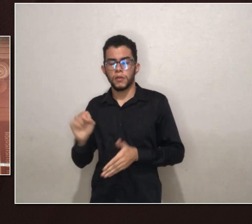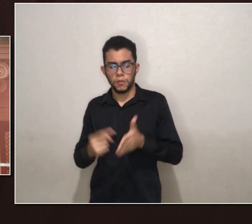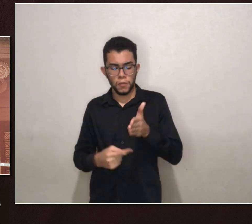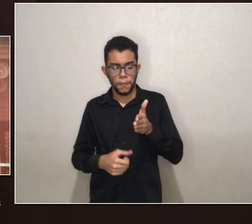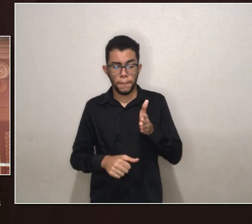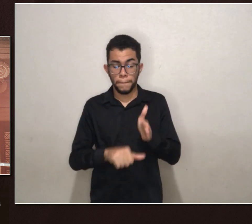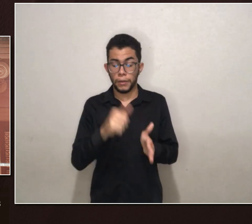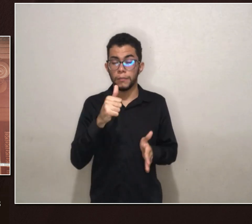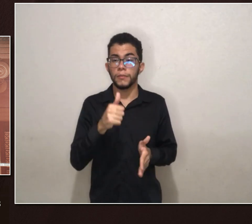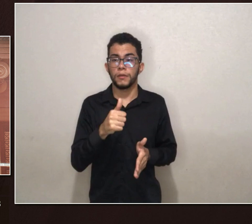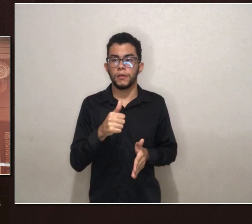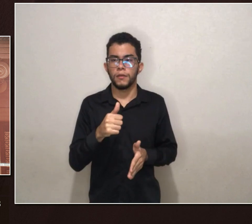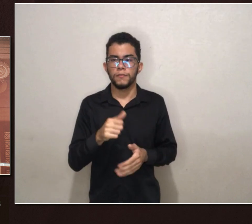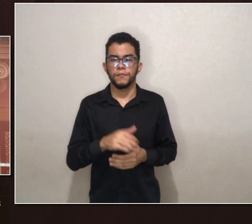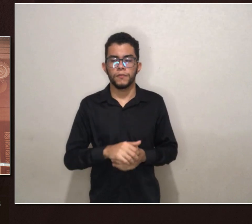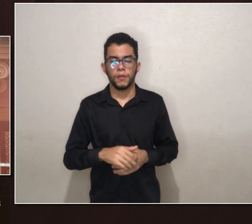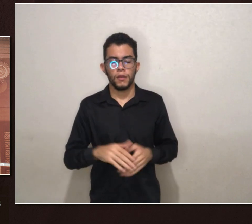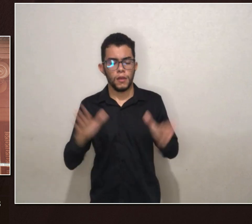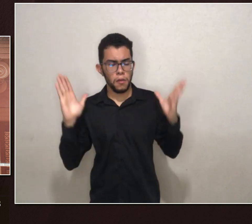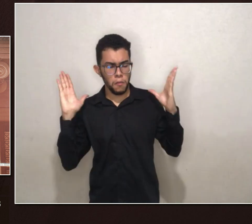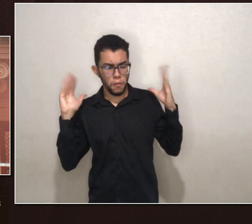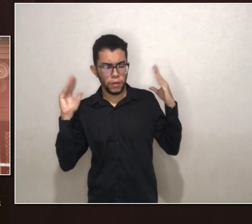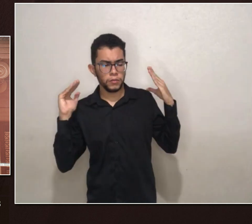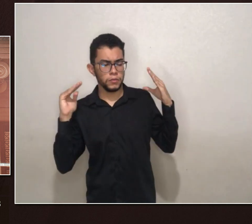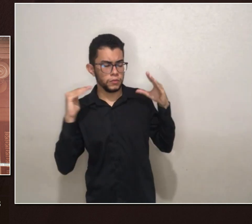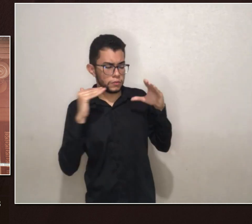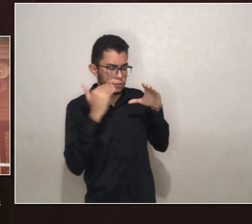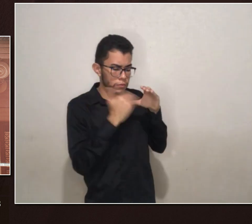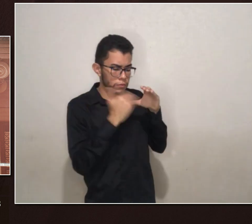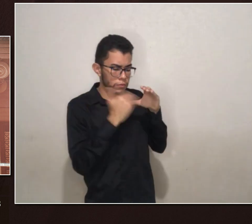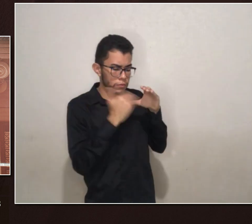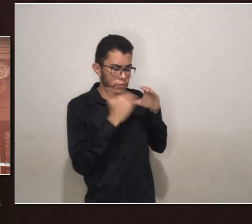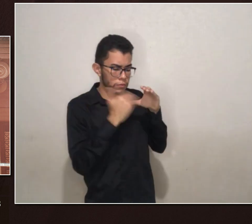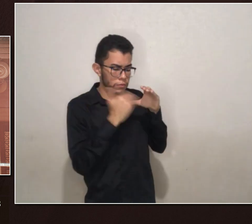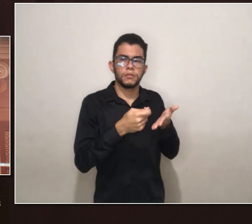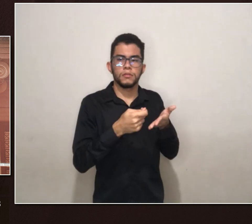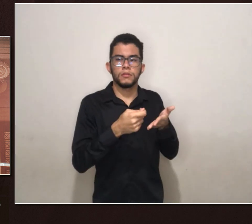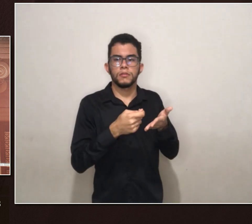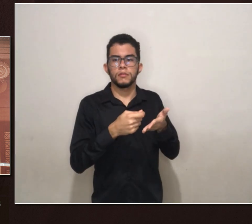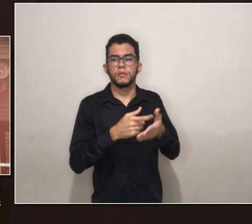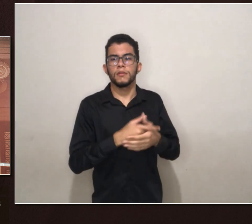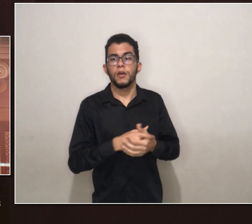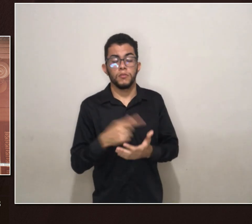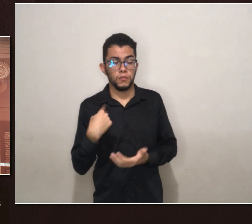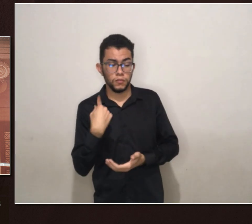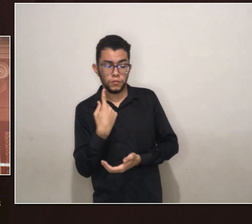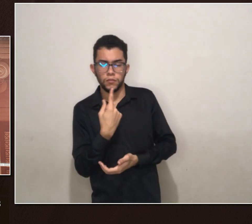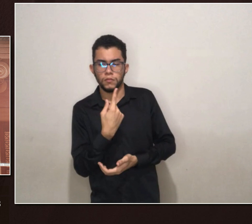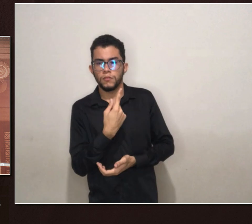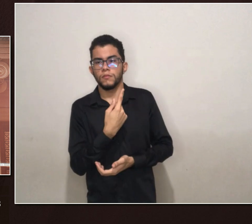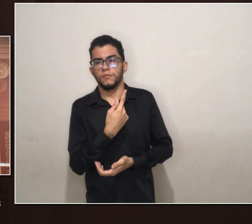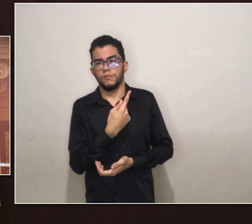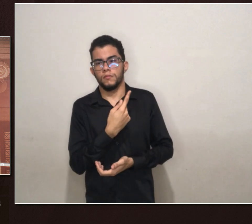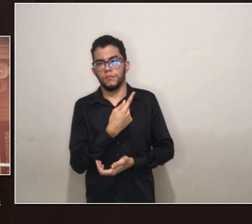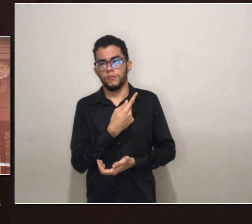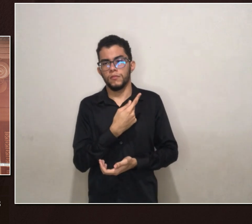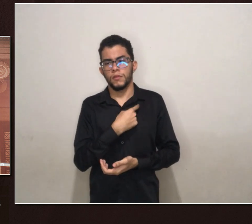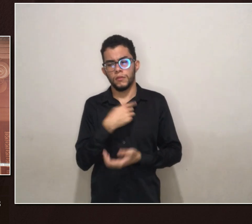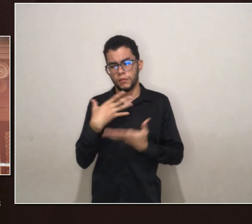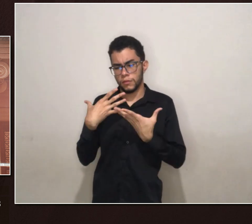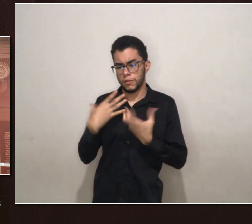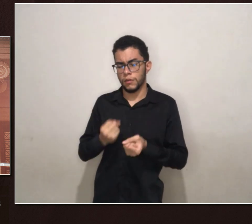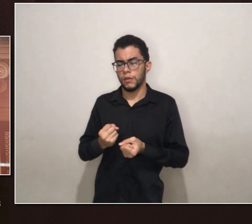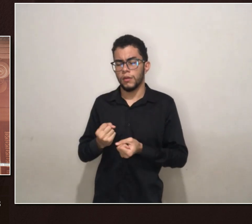Irmãos, nós temos recebido ensinamentos de que